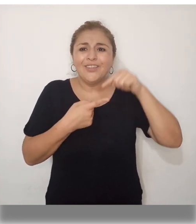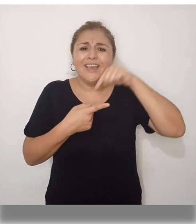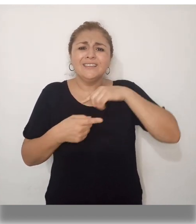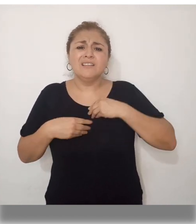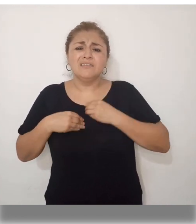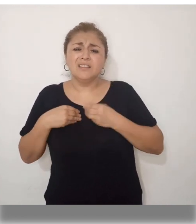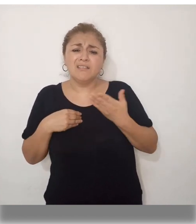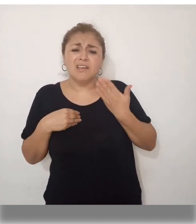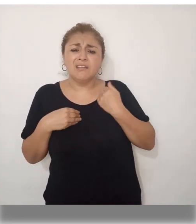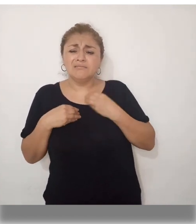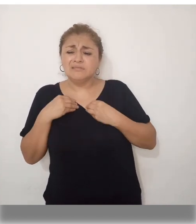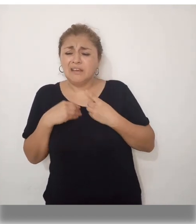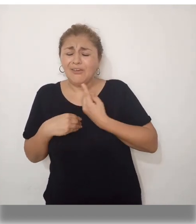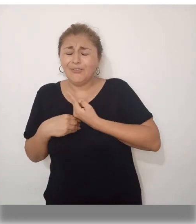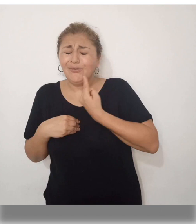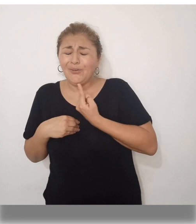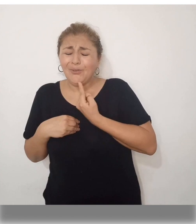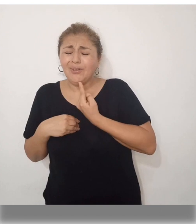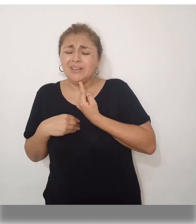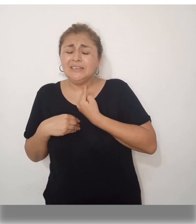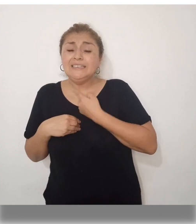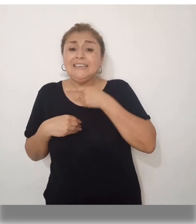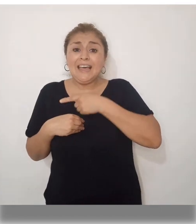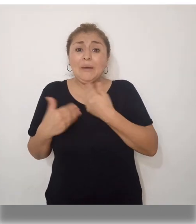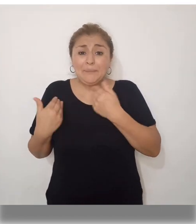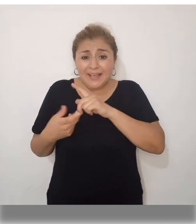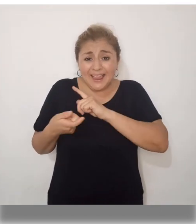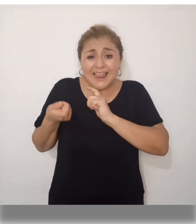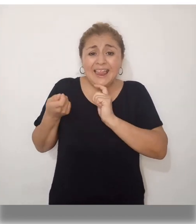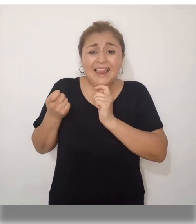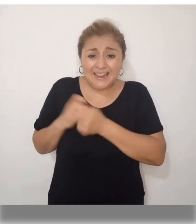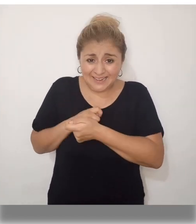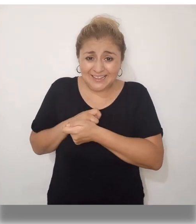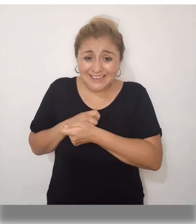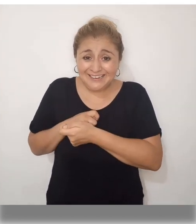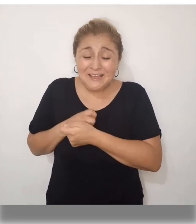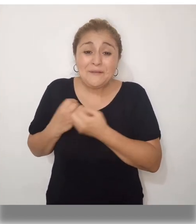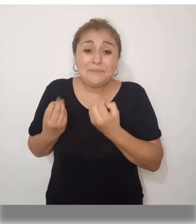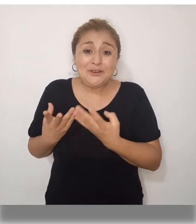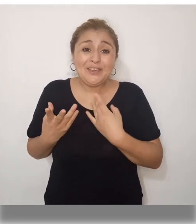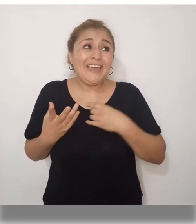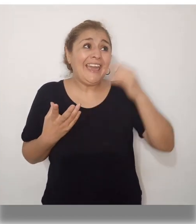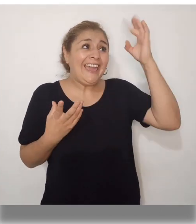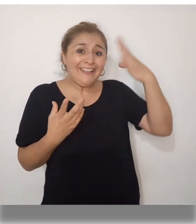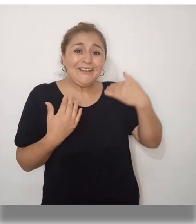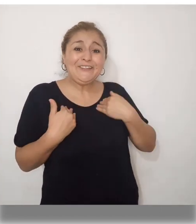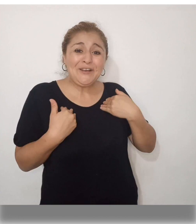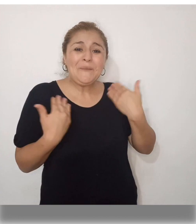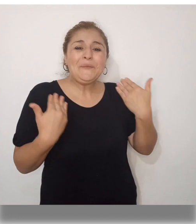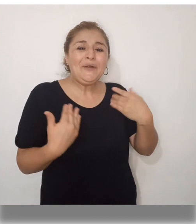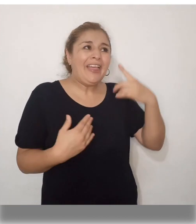deprime y allí en Dios encontramos el verdadero sentido